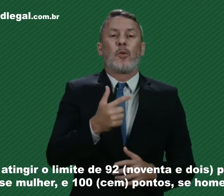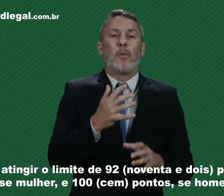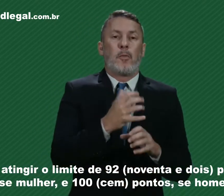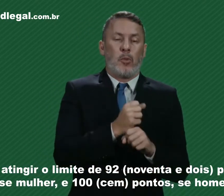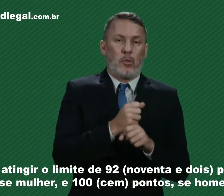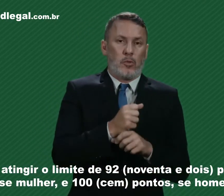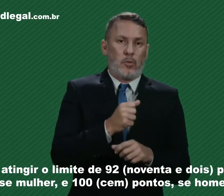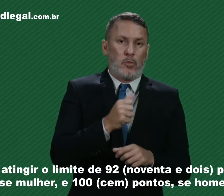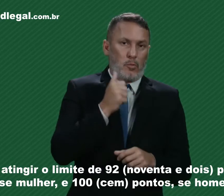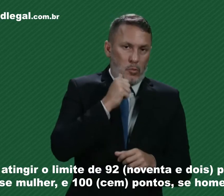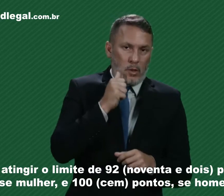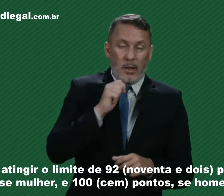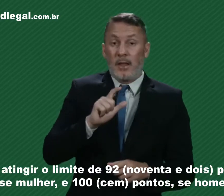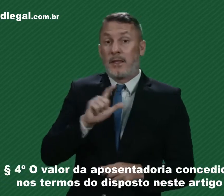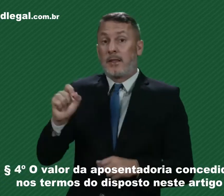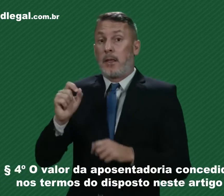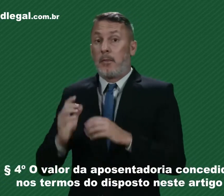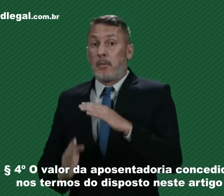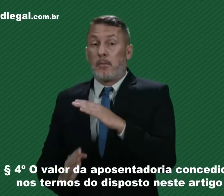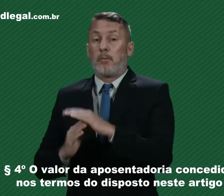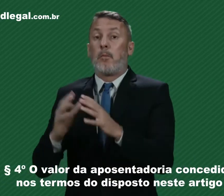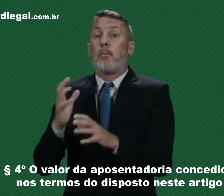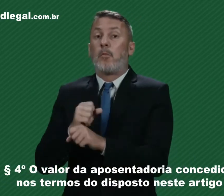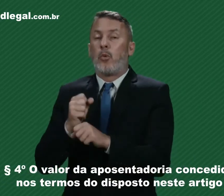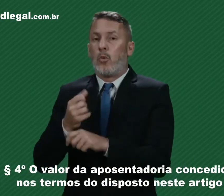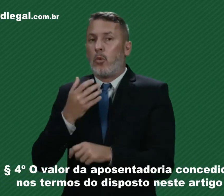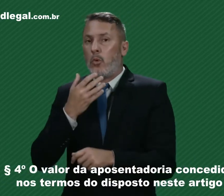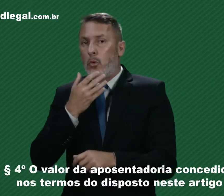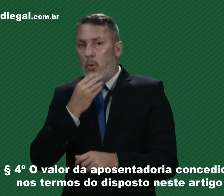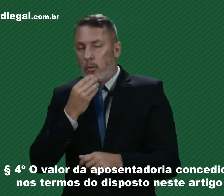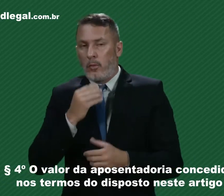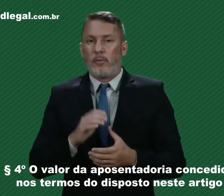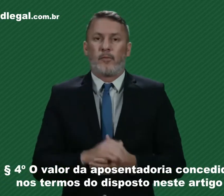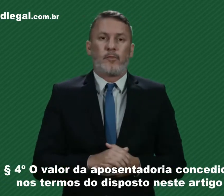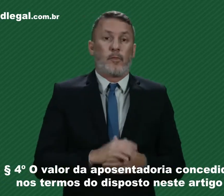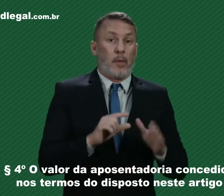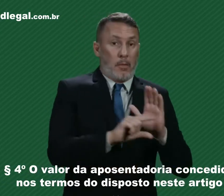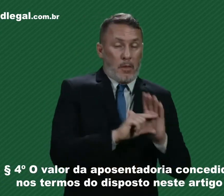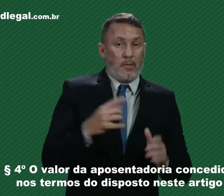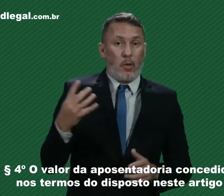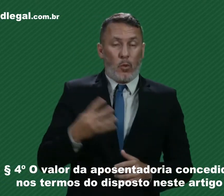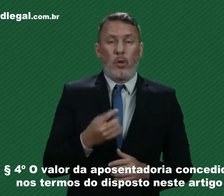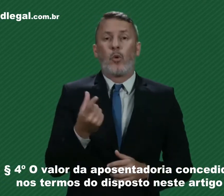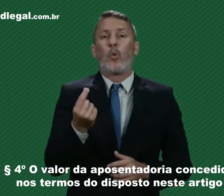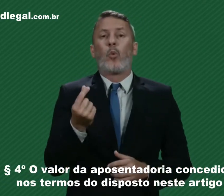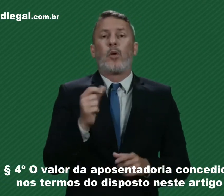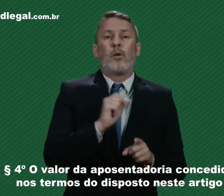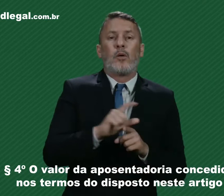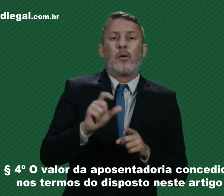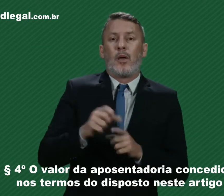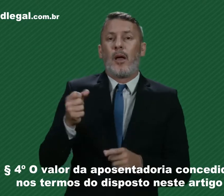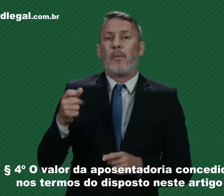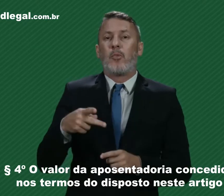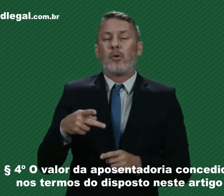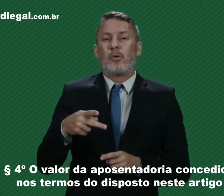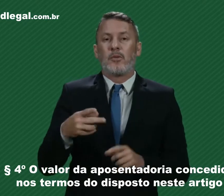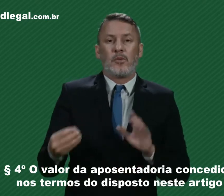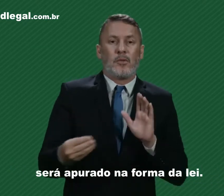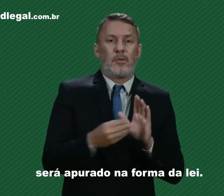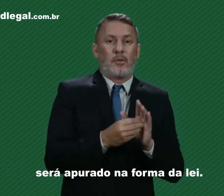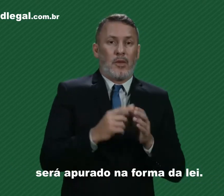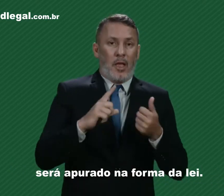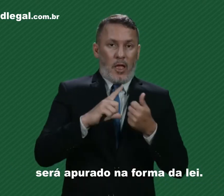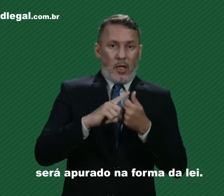e 100 pontos se homem. Parágrafo 4º. O valor da aposentadoria concedida nos termos do disposto neste